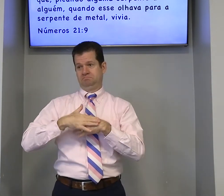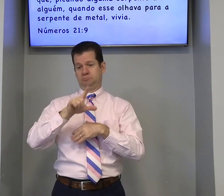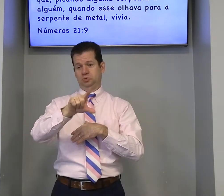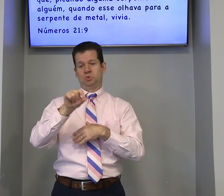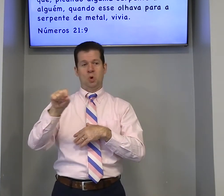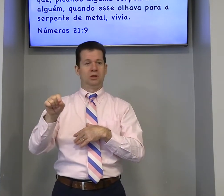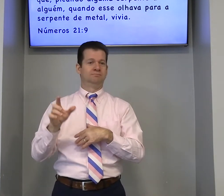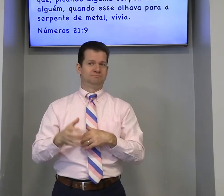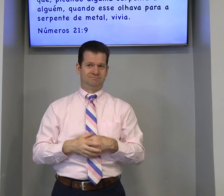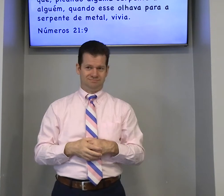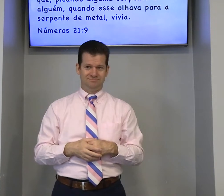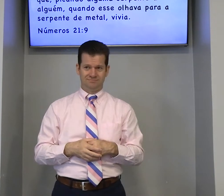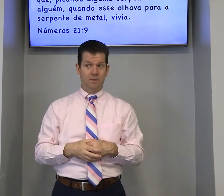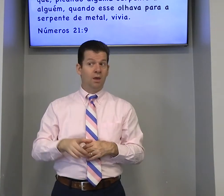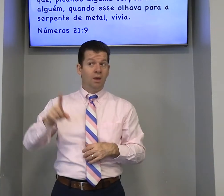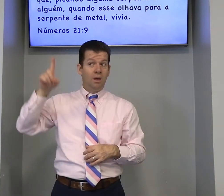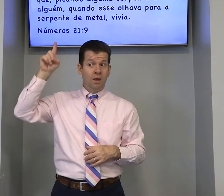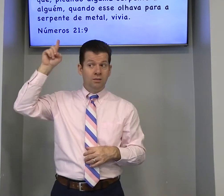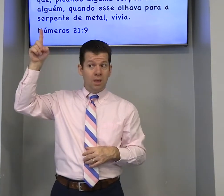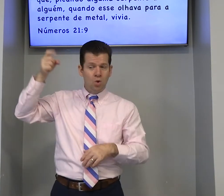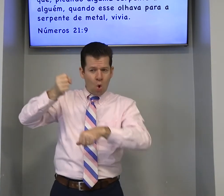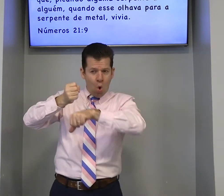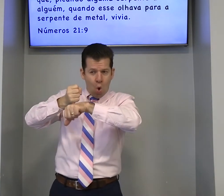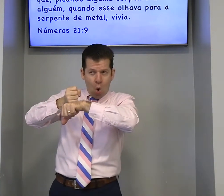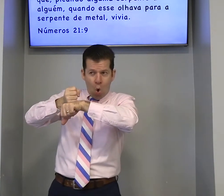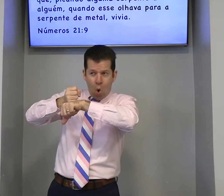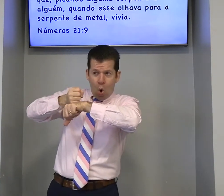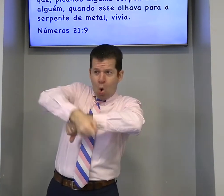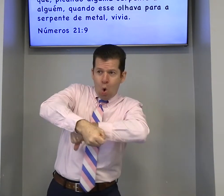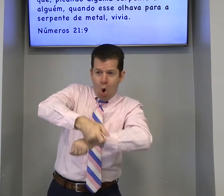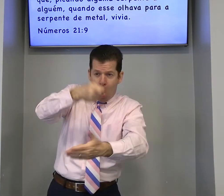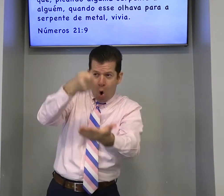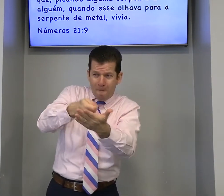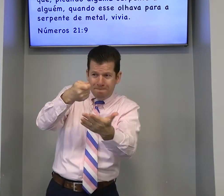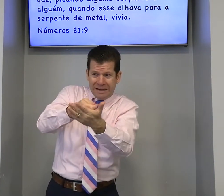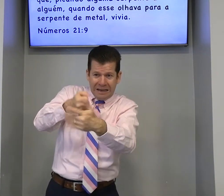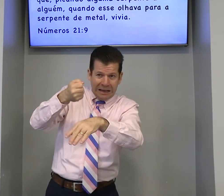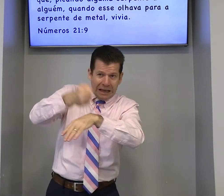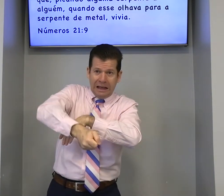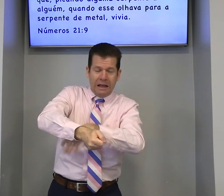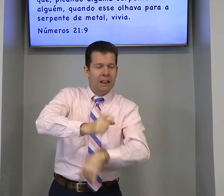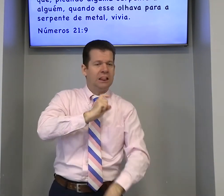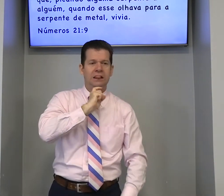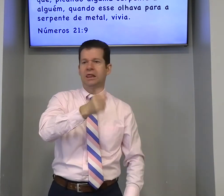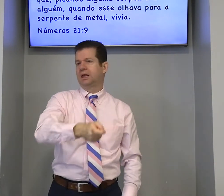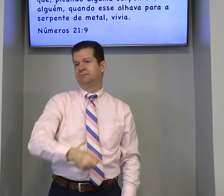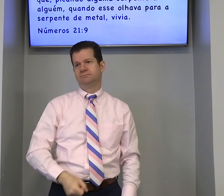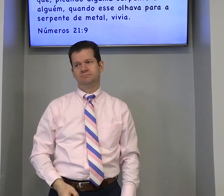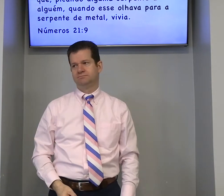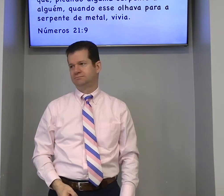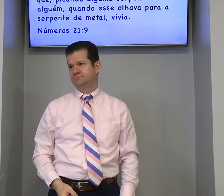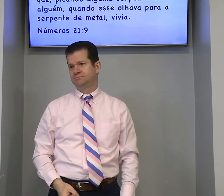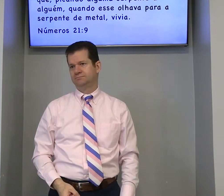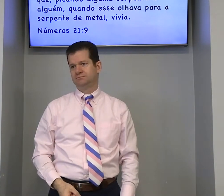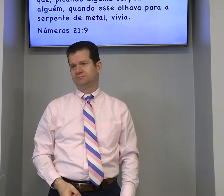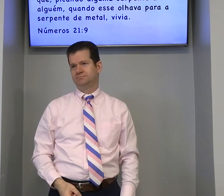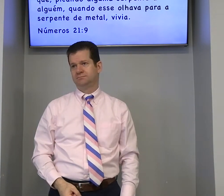Significa você mesmo pode escolher. Deus não obriga, não força ninguém.